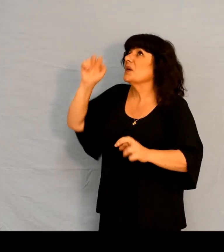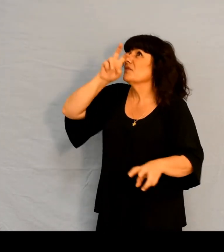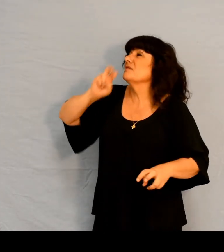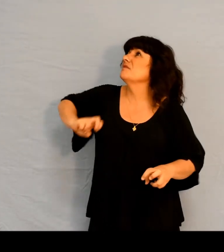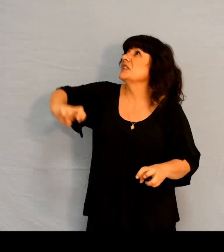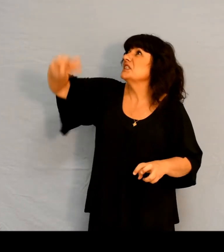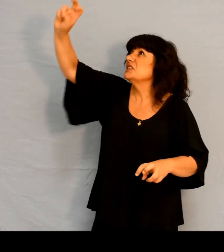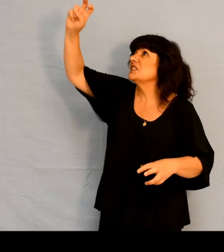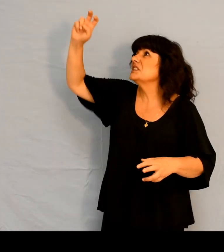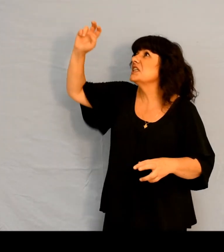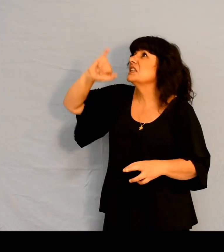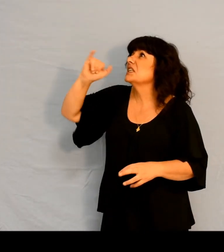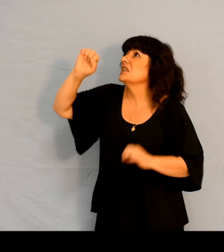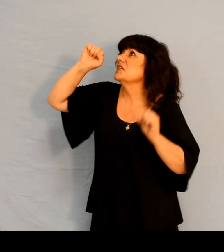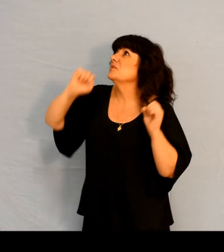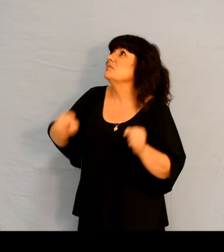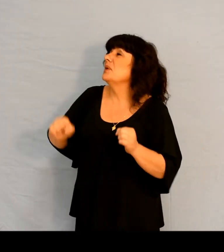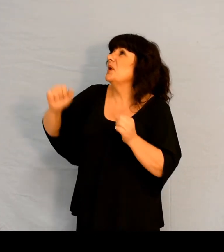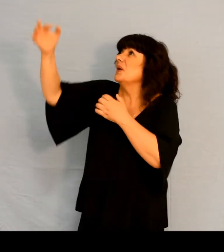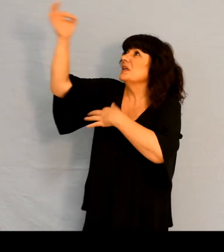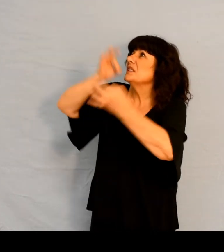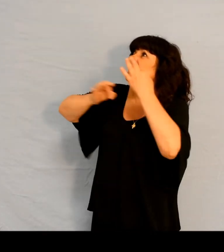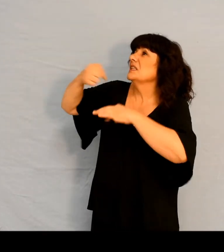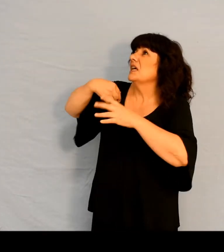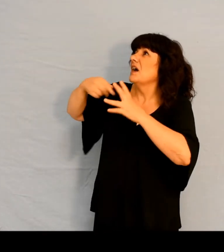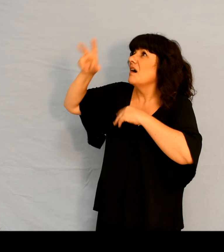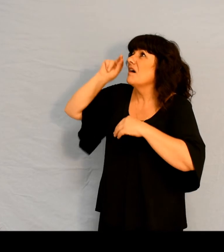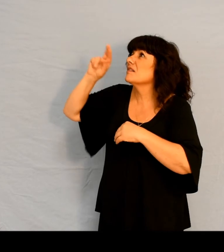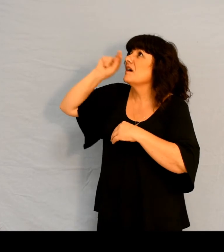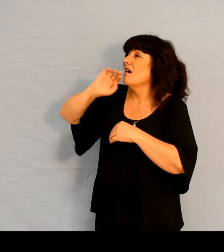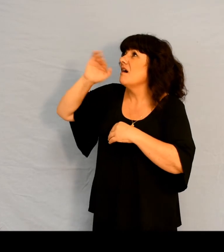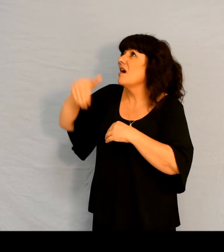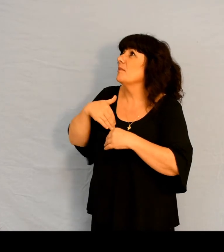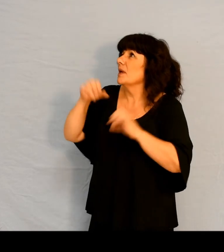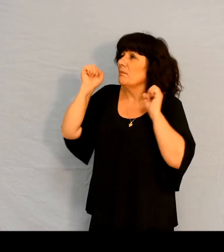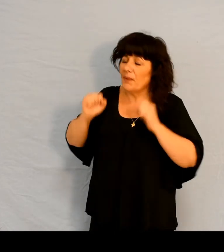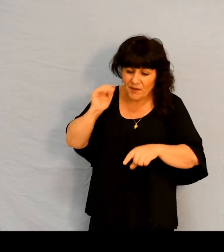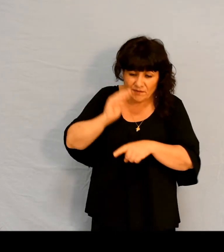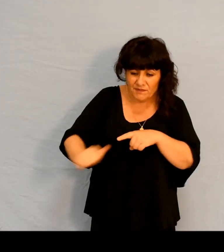la fera entendre afin que nous la mettions en pratique ?»